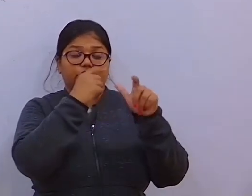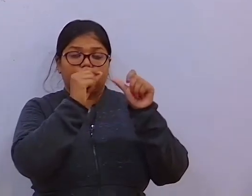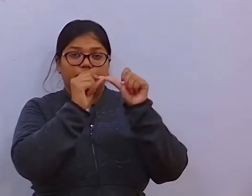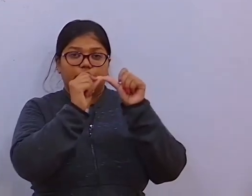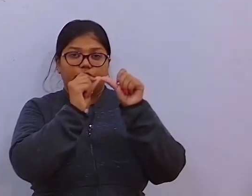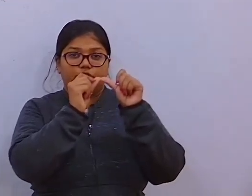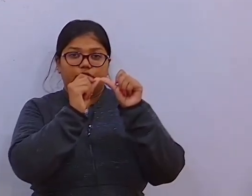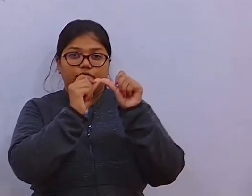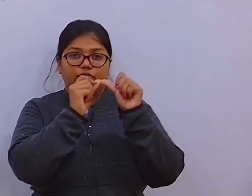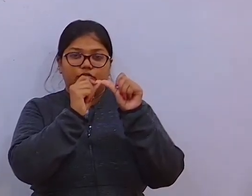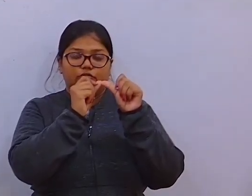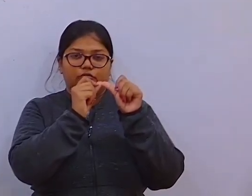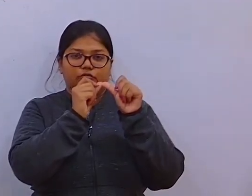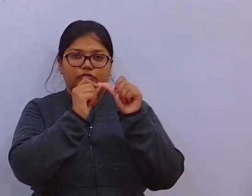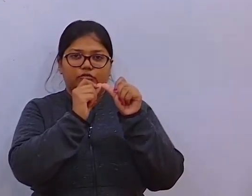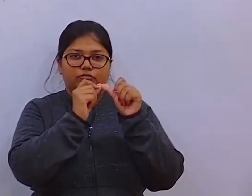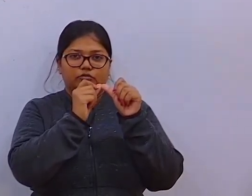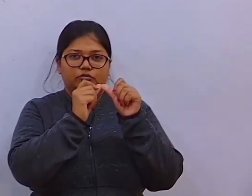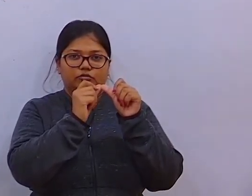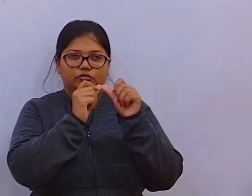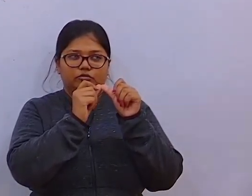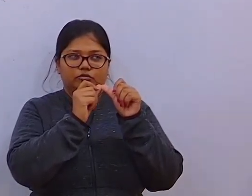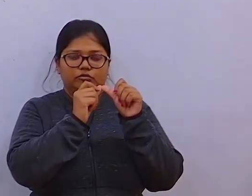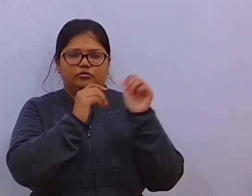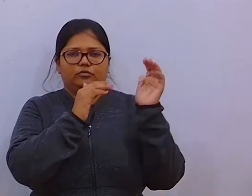जेड स्ट्रीम,